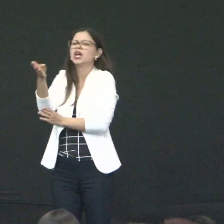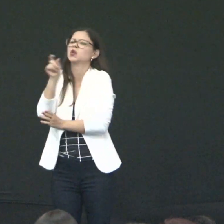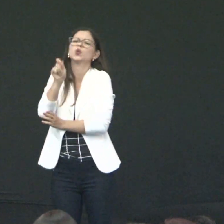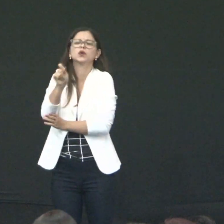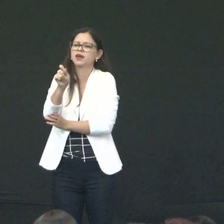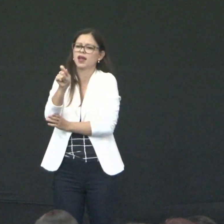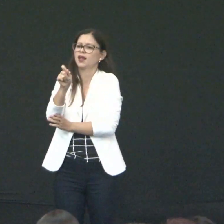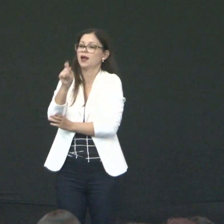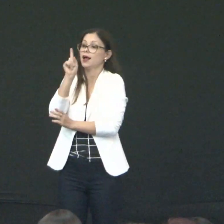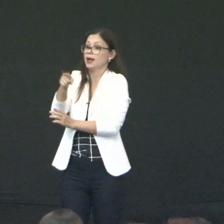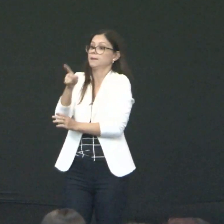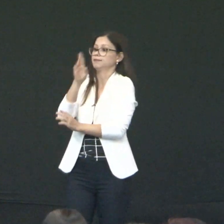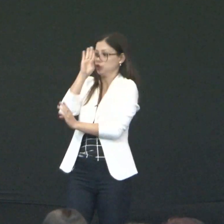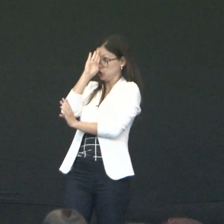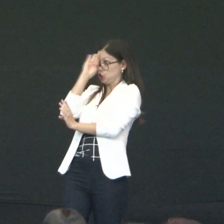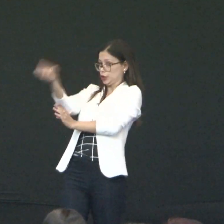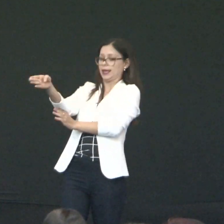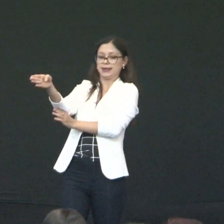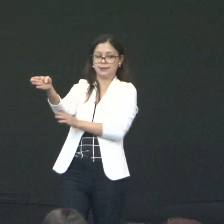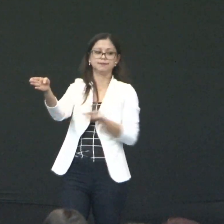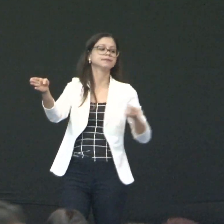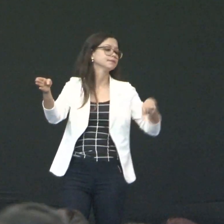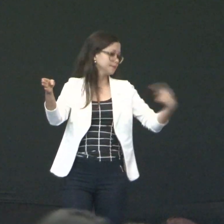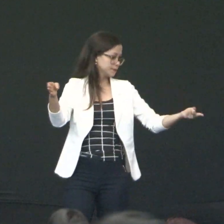A interpretação direta seria, então,